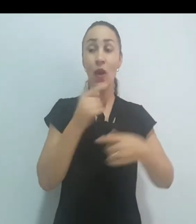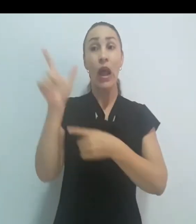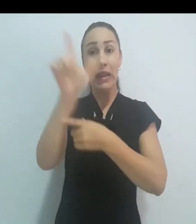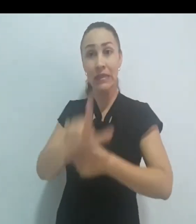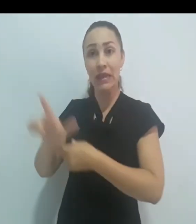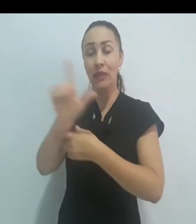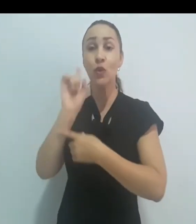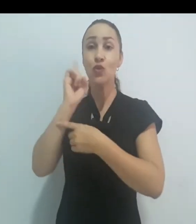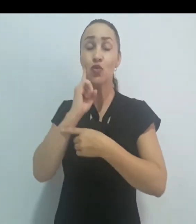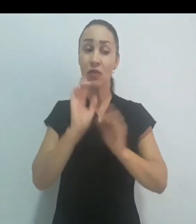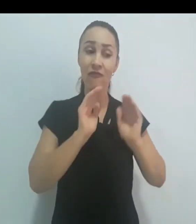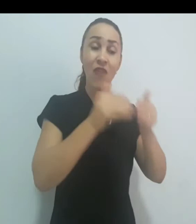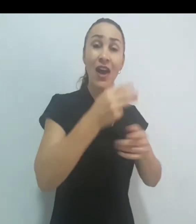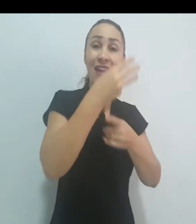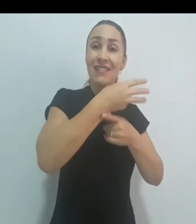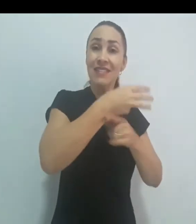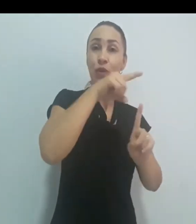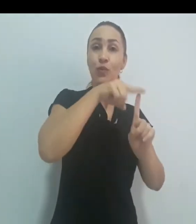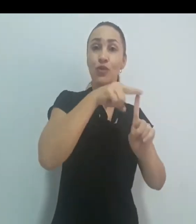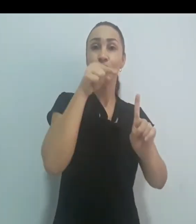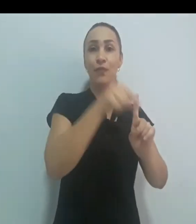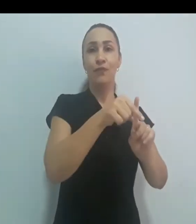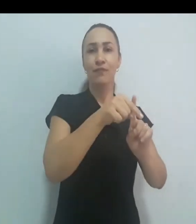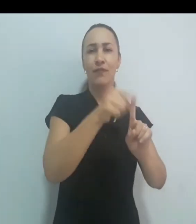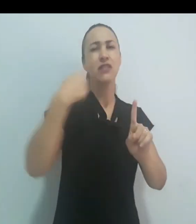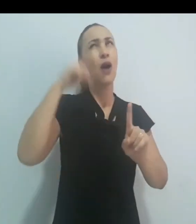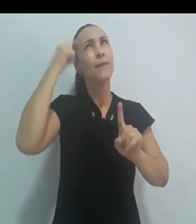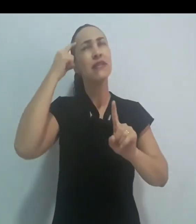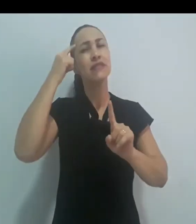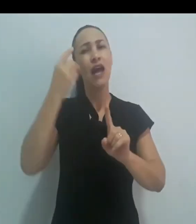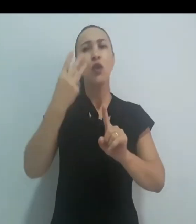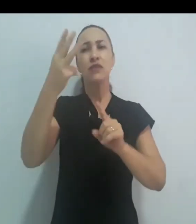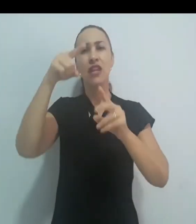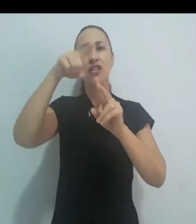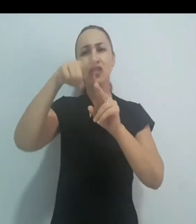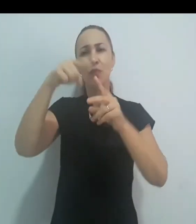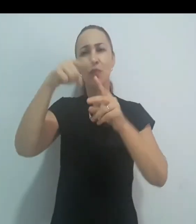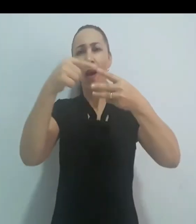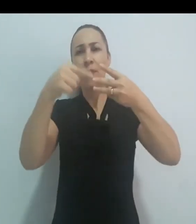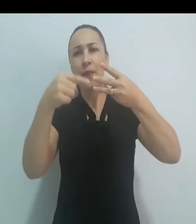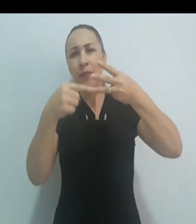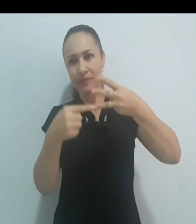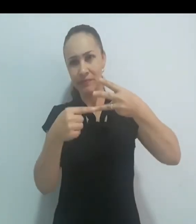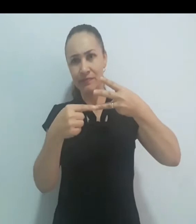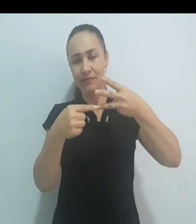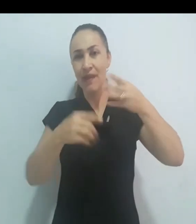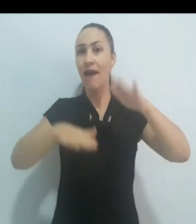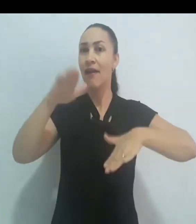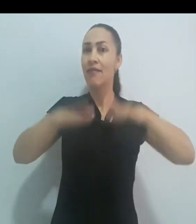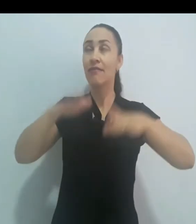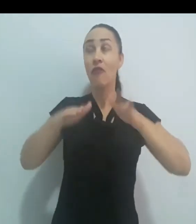surda seria essa terceira categoria. E aí, se a gente pensar nessas 3 categorias, talvez,